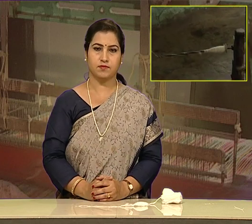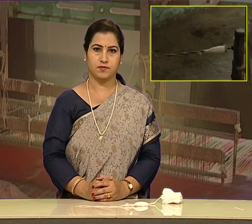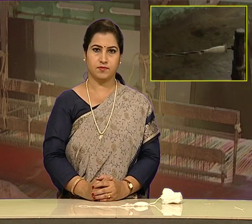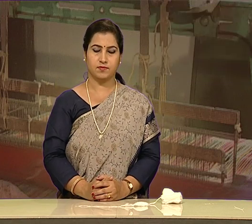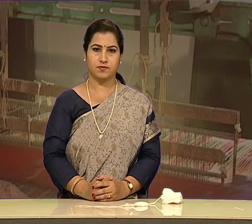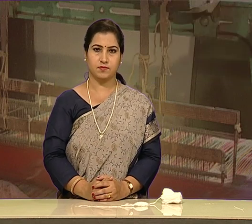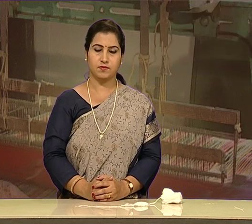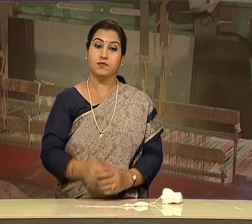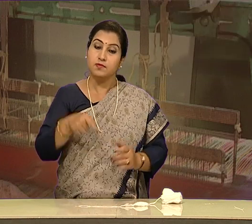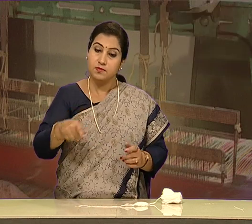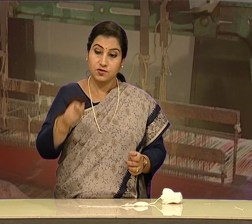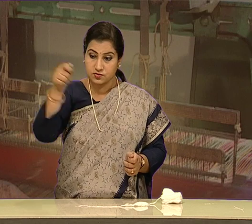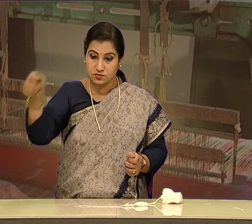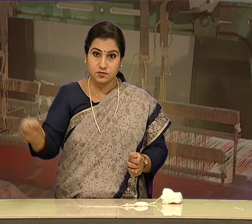इस चरखे की मदद से